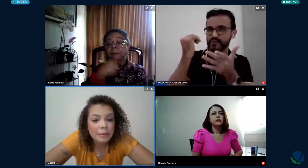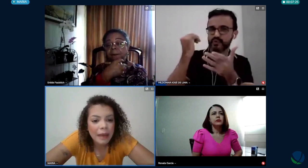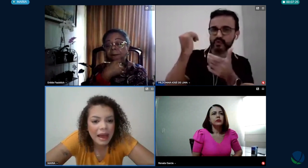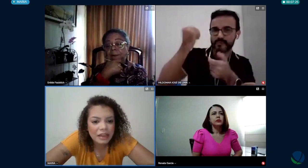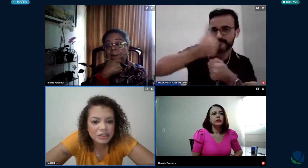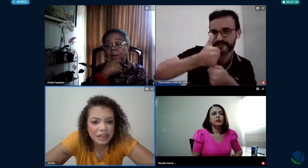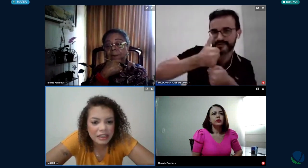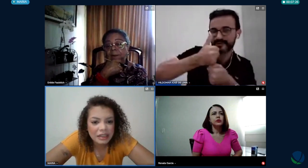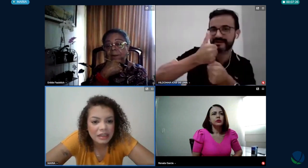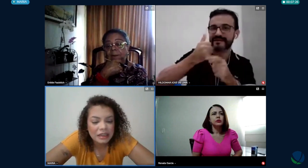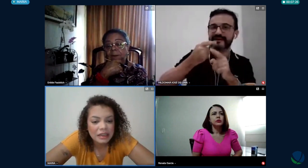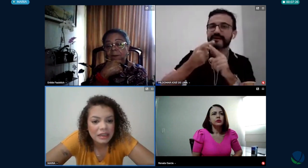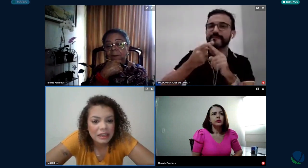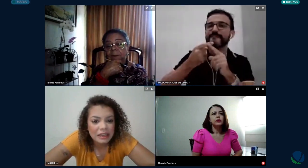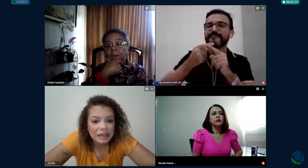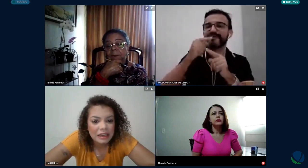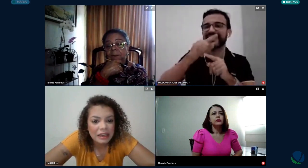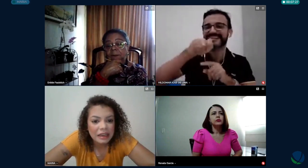a imagem,